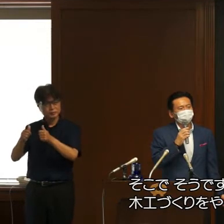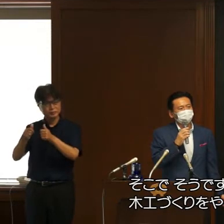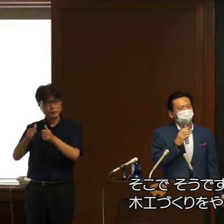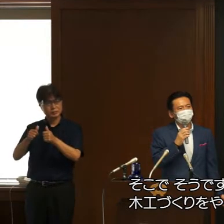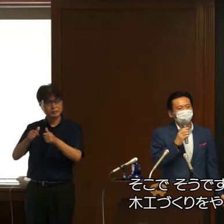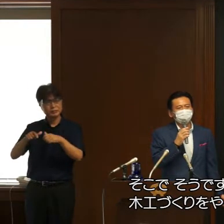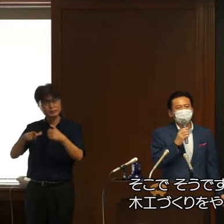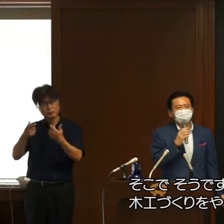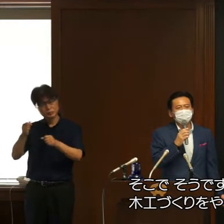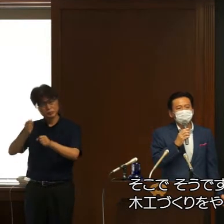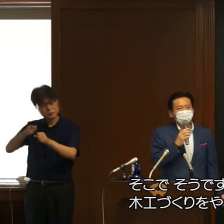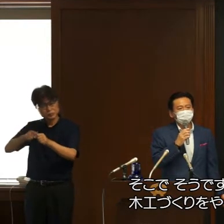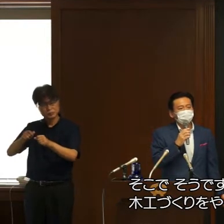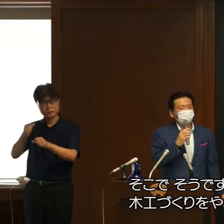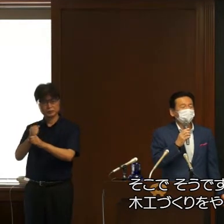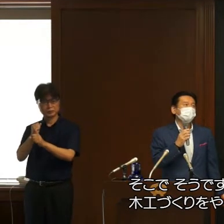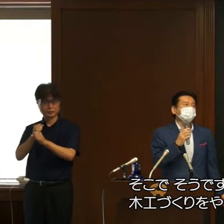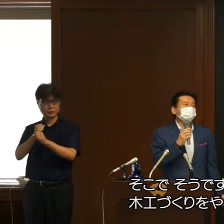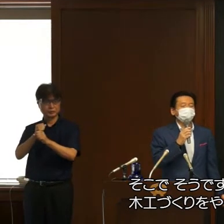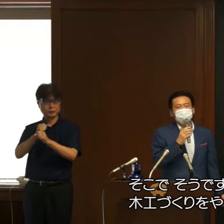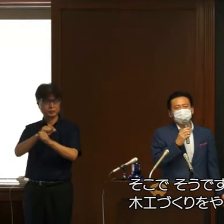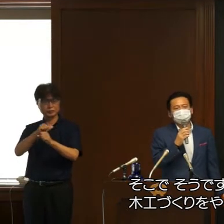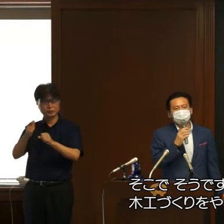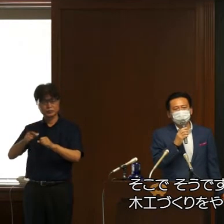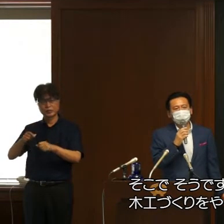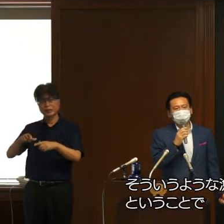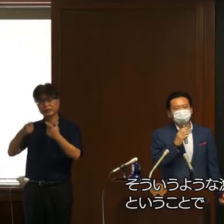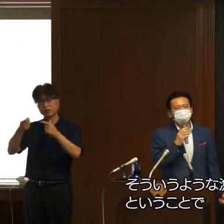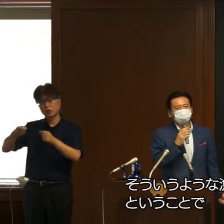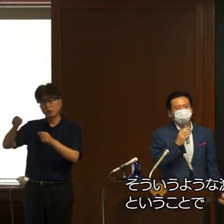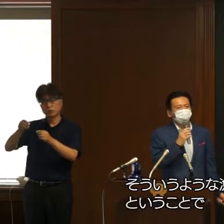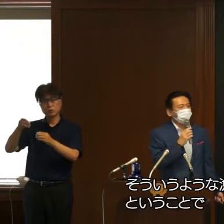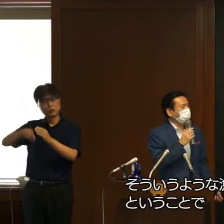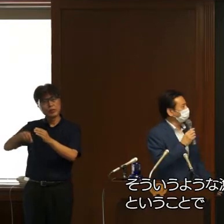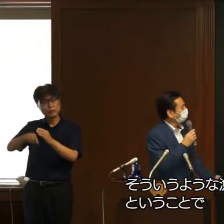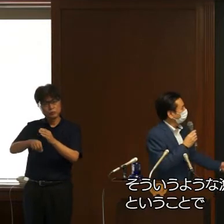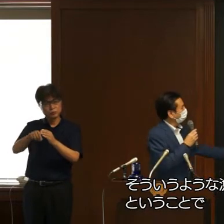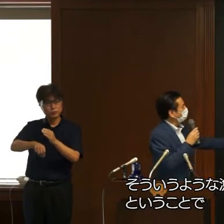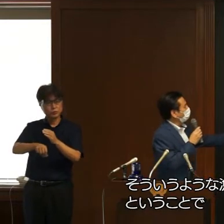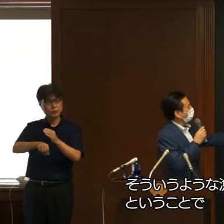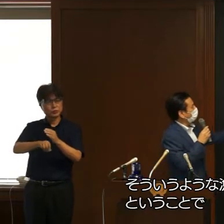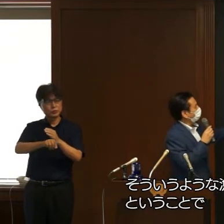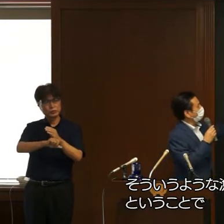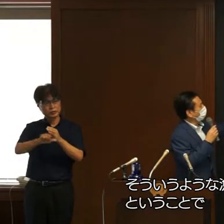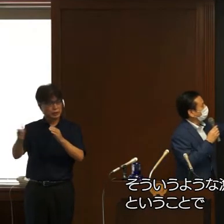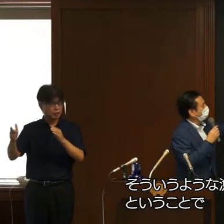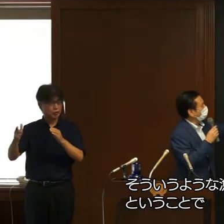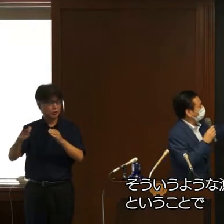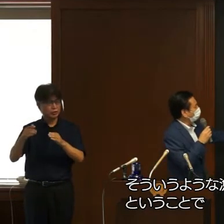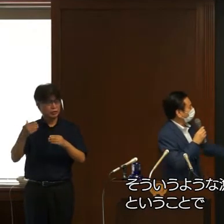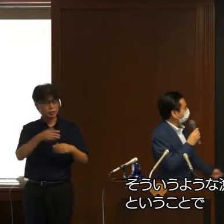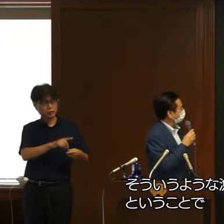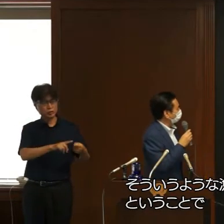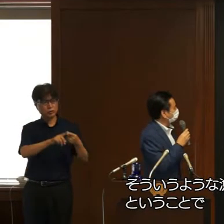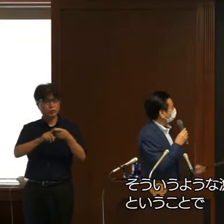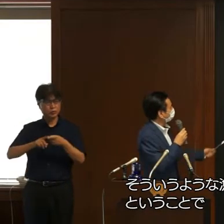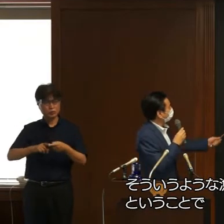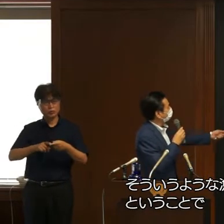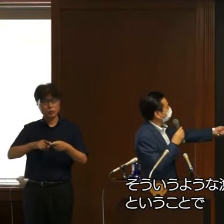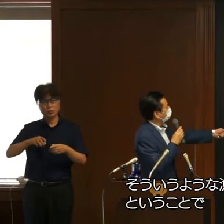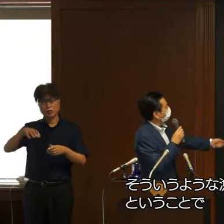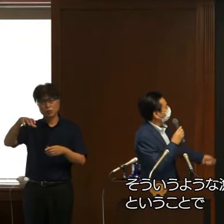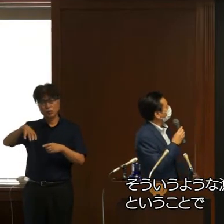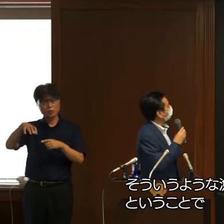工作りをやるとか植林をするとか、まあ、そういうような漁協のコーナーを